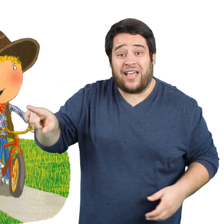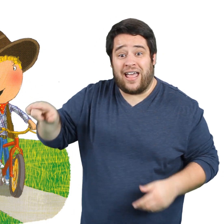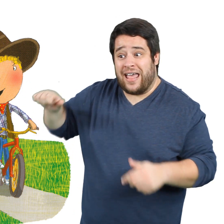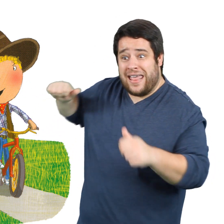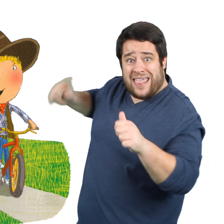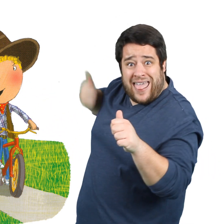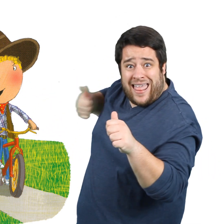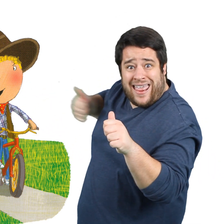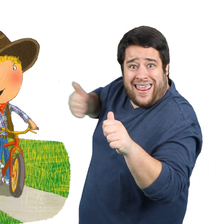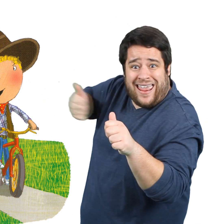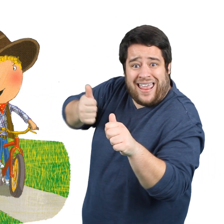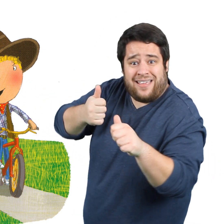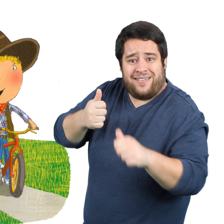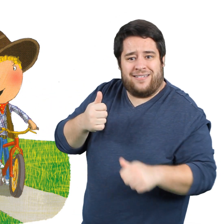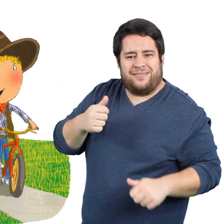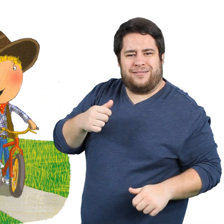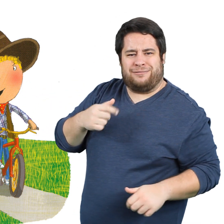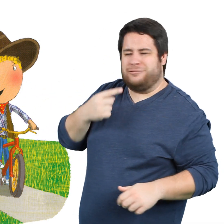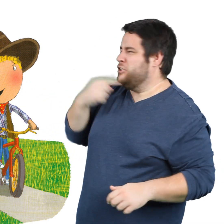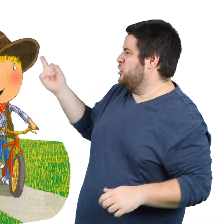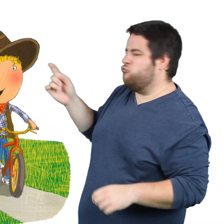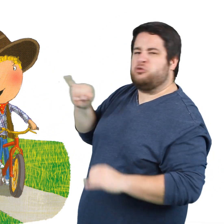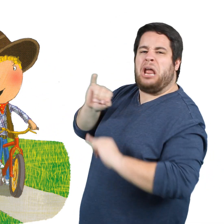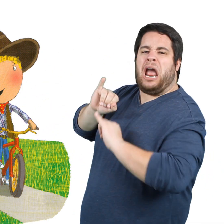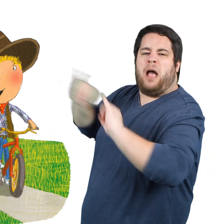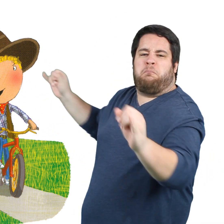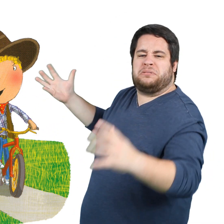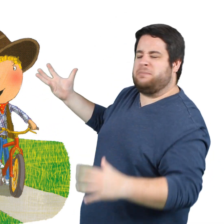« Vous n'arriverez jamais à me rattraper !»